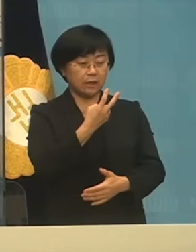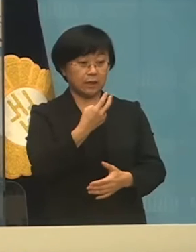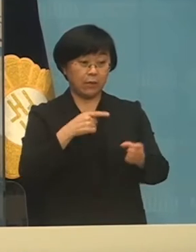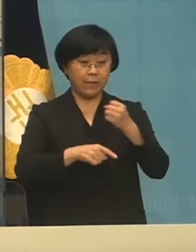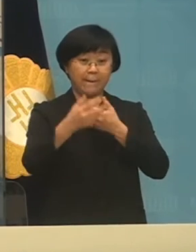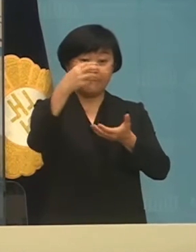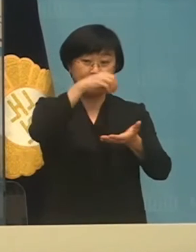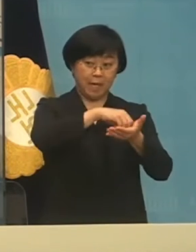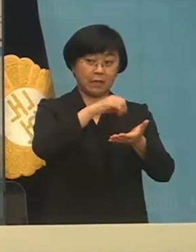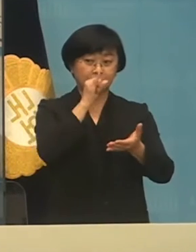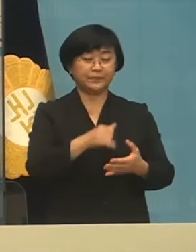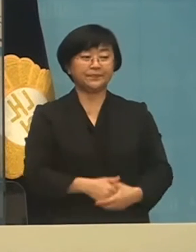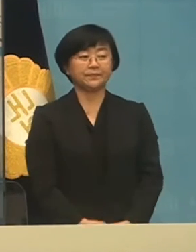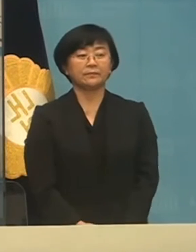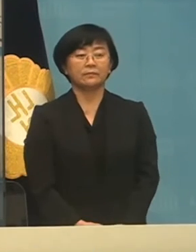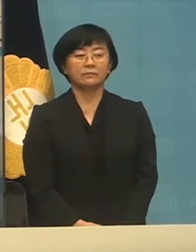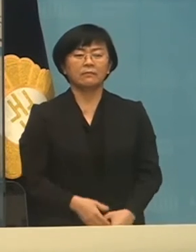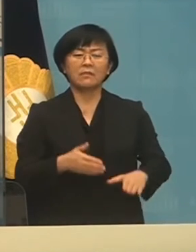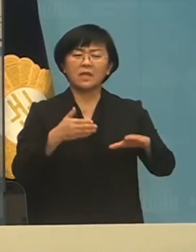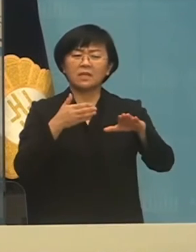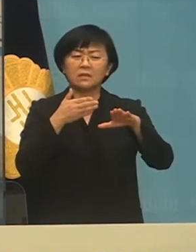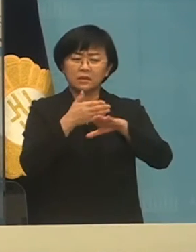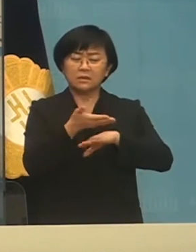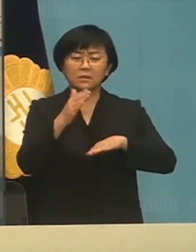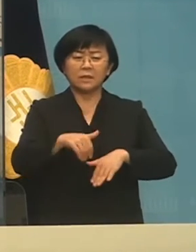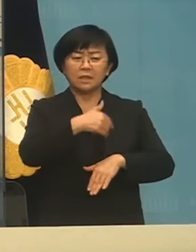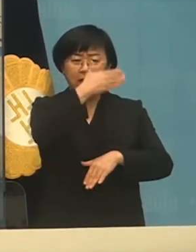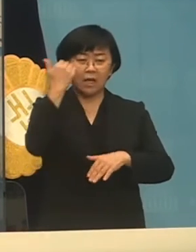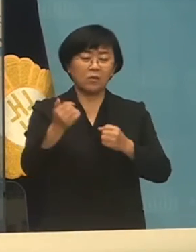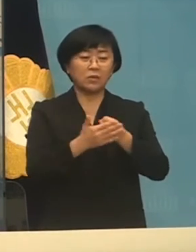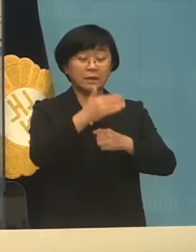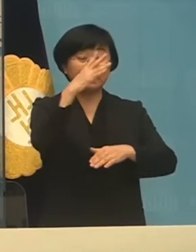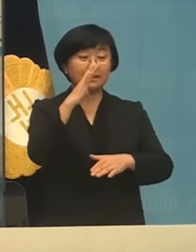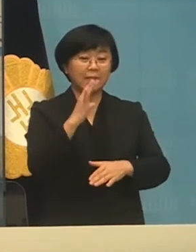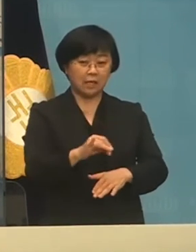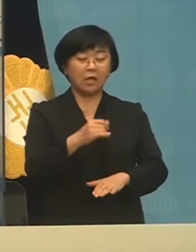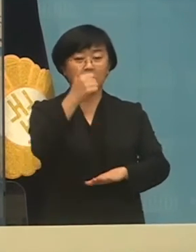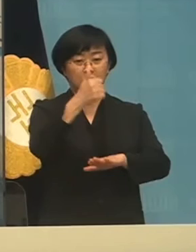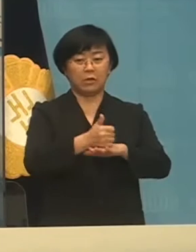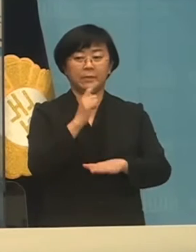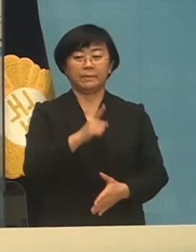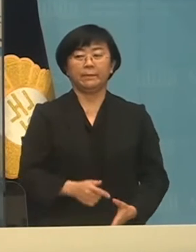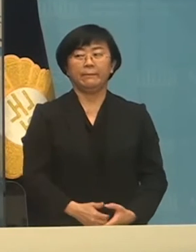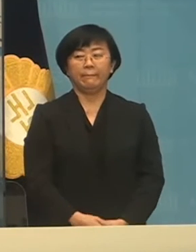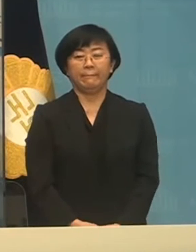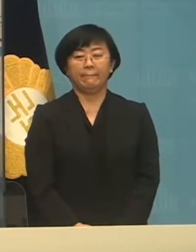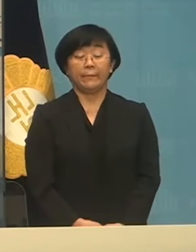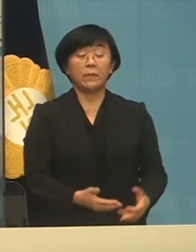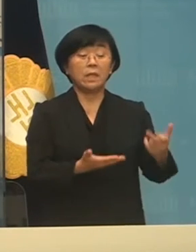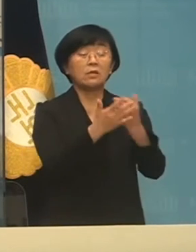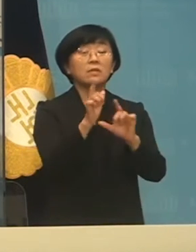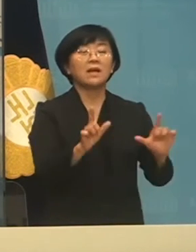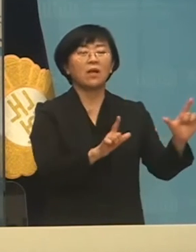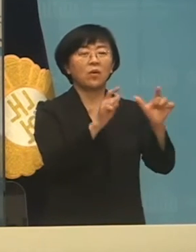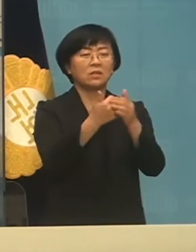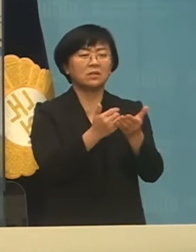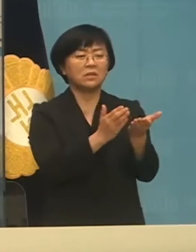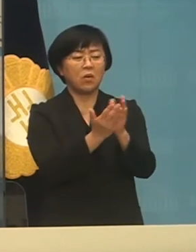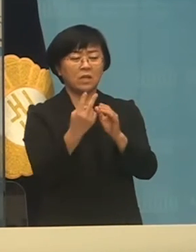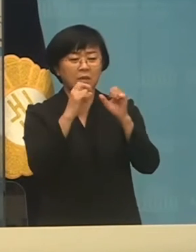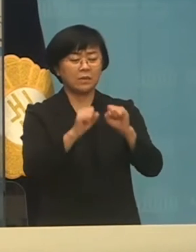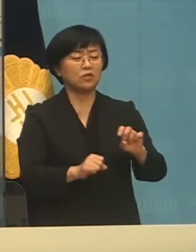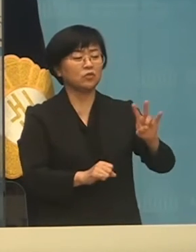됩니다. 어쩌면 늦었지만 다행스럽고 당연한 결과라고 생각합니다. 제주에 살고 있는 세월호